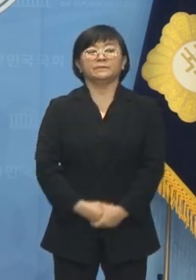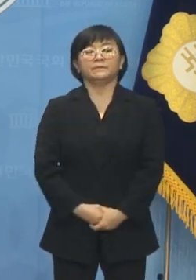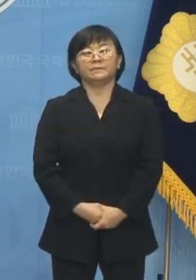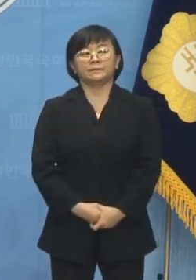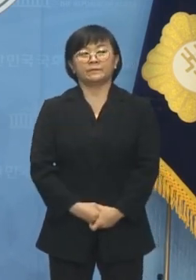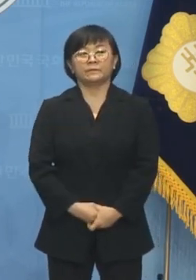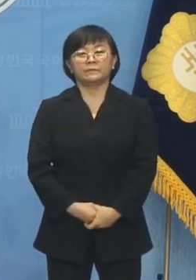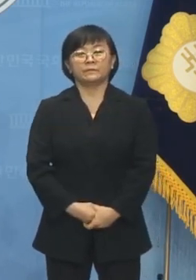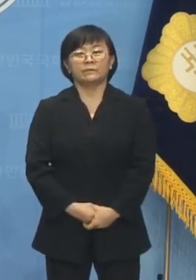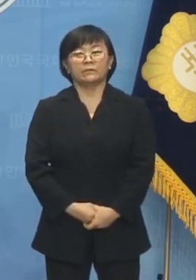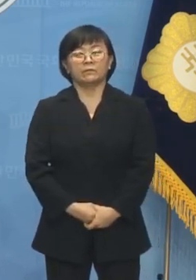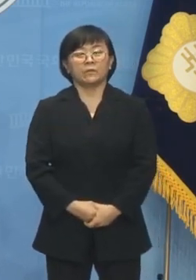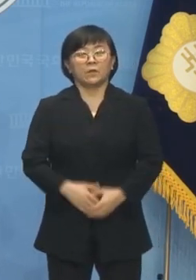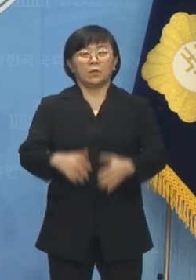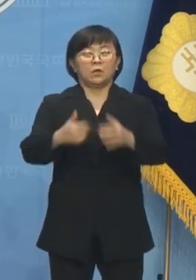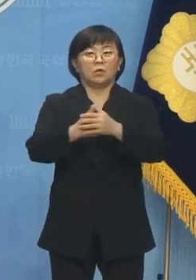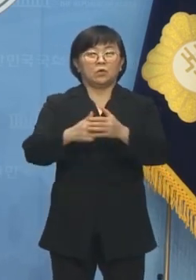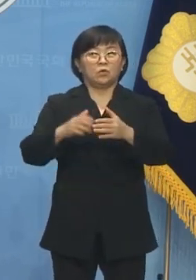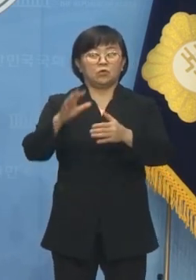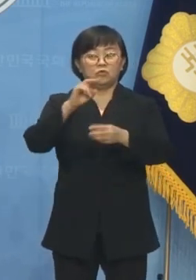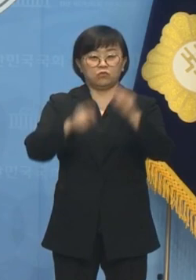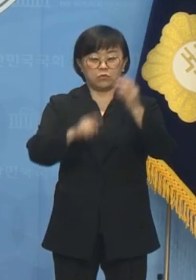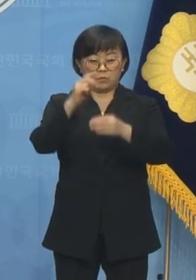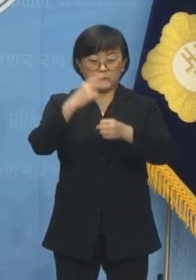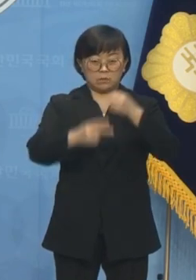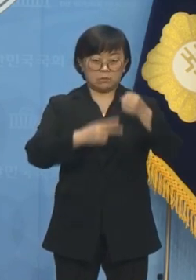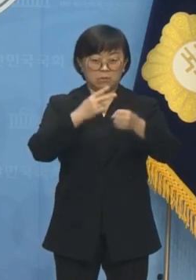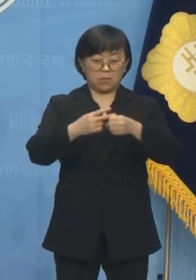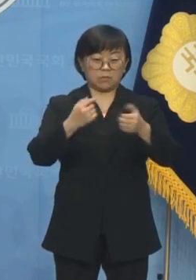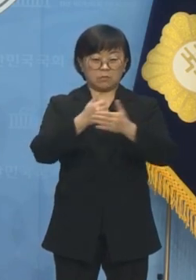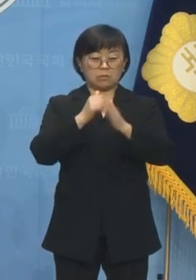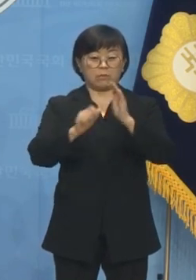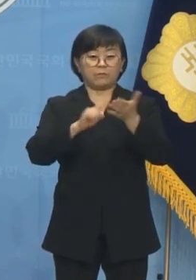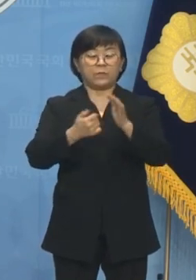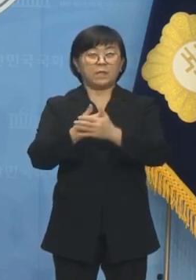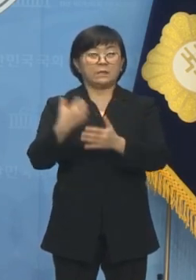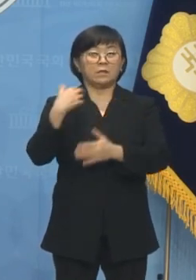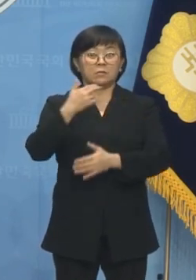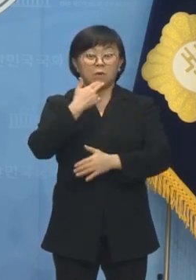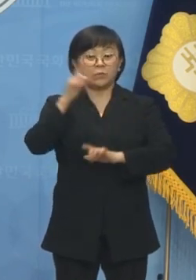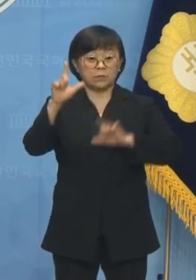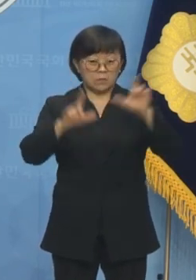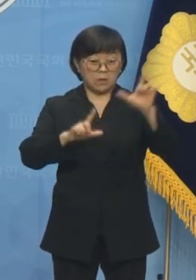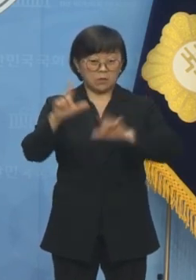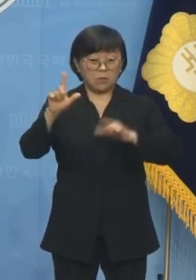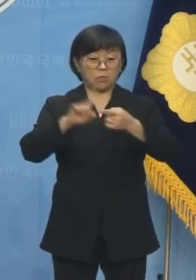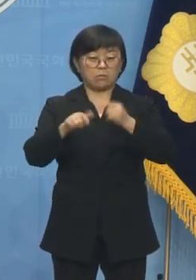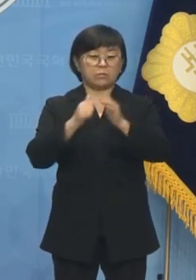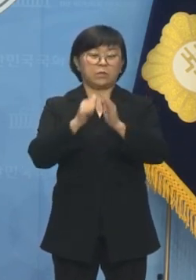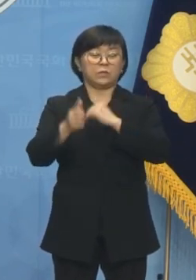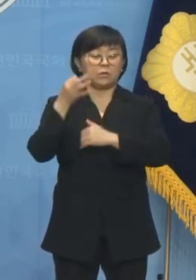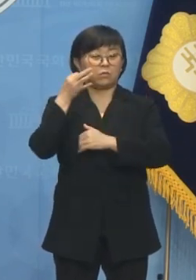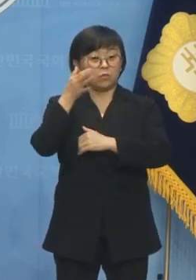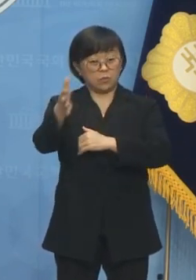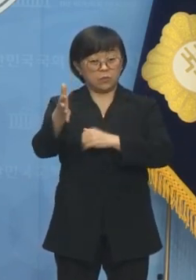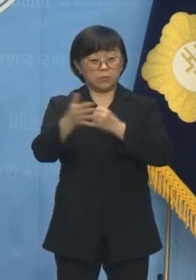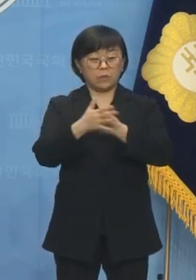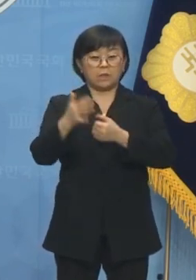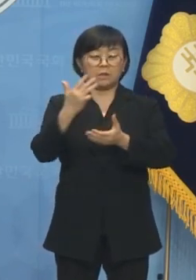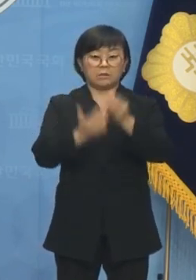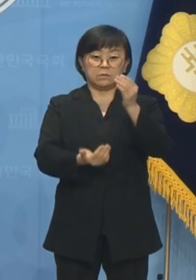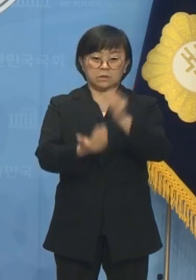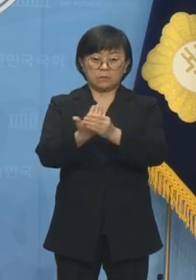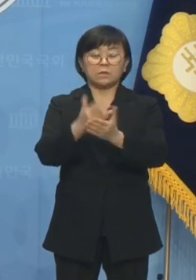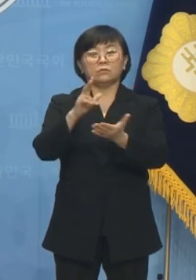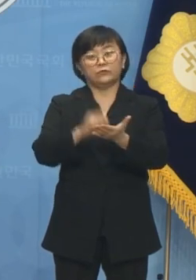있습니다 윤석 정부 2년을 상징하는 것은 무책임과 폐륜이이를 대표적으로 보여주는 사건이 이태원